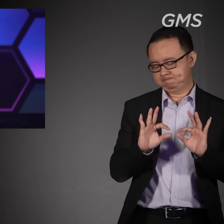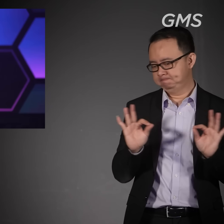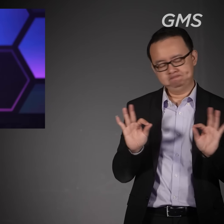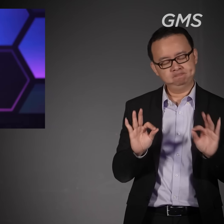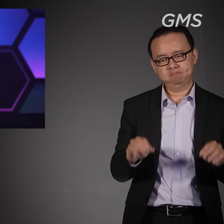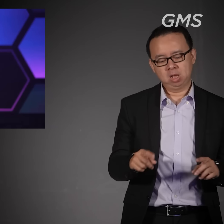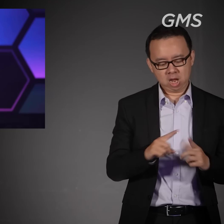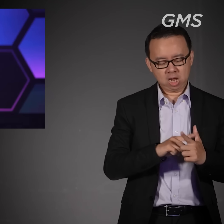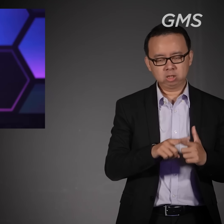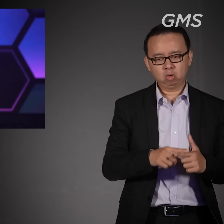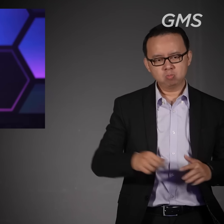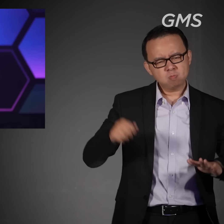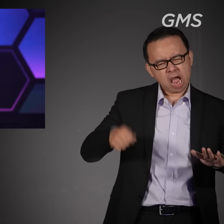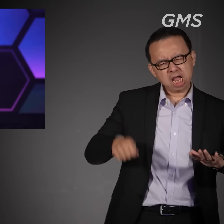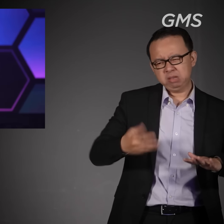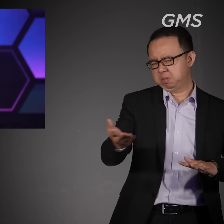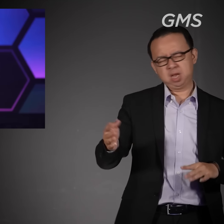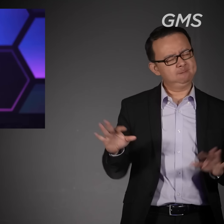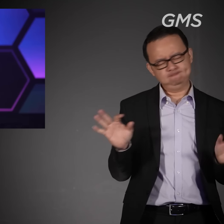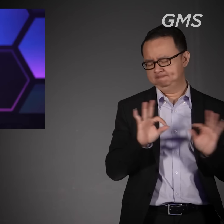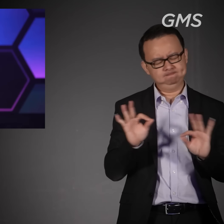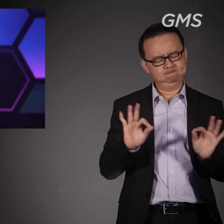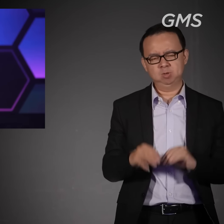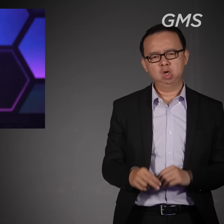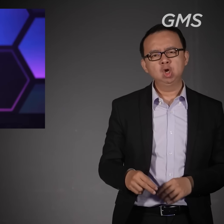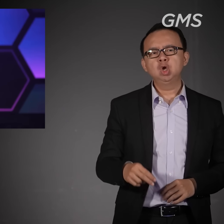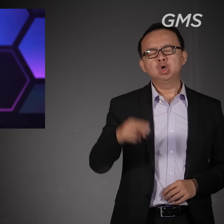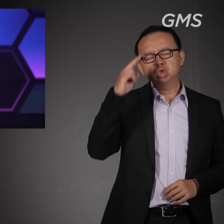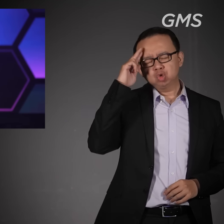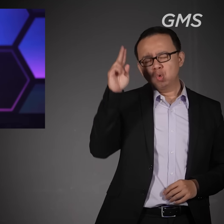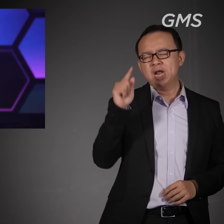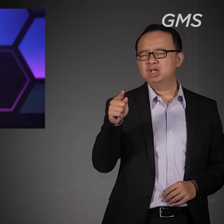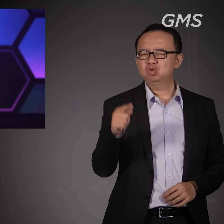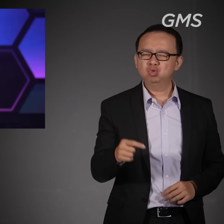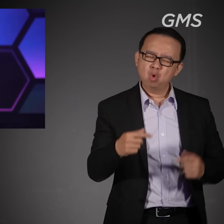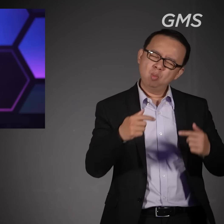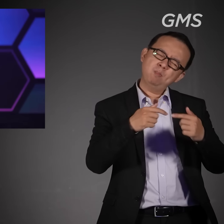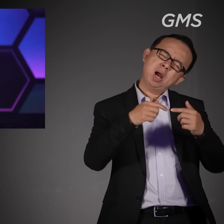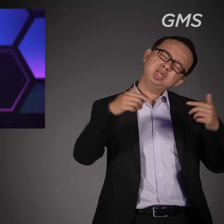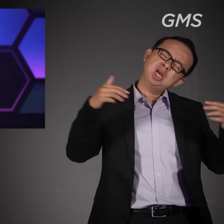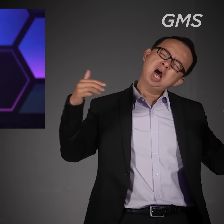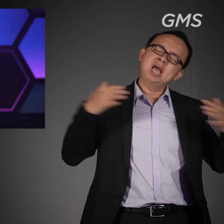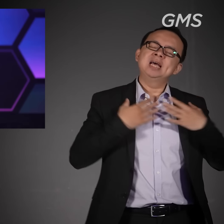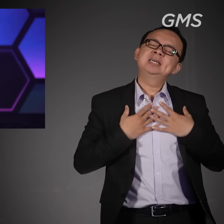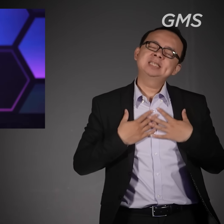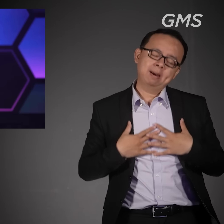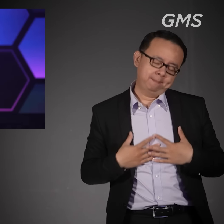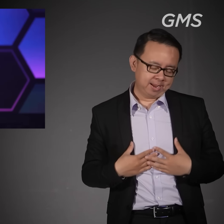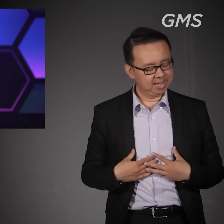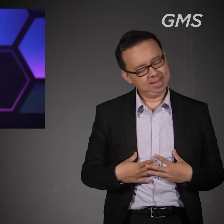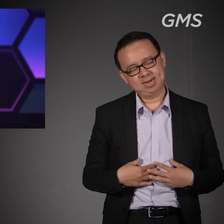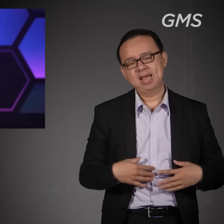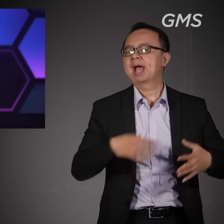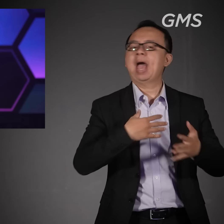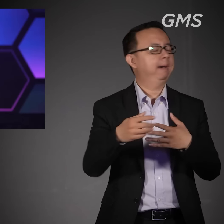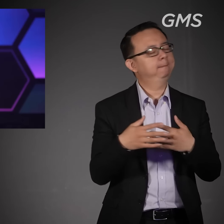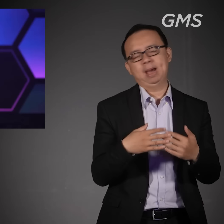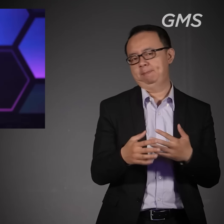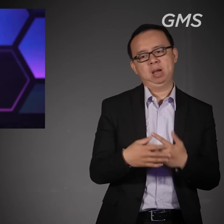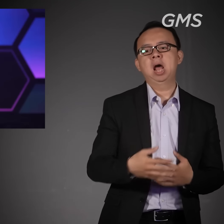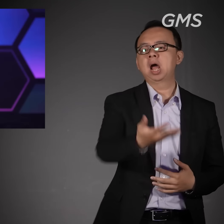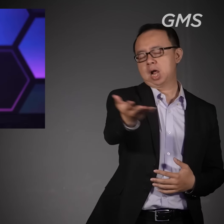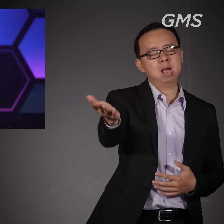menghakimi mereka. Tuhan tuh panjang sabar, maha kasih dia. Dia berkata, ya gak apa-apa. Kalian